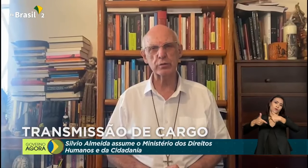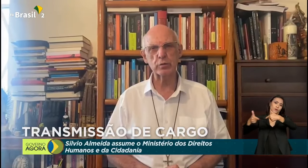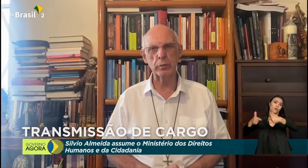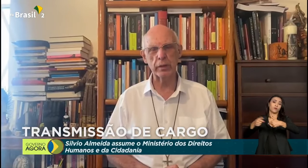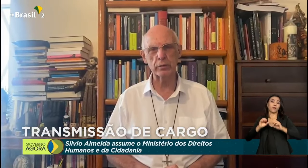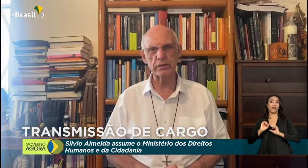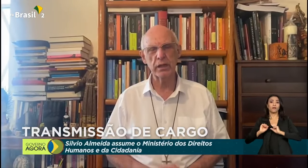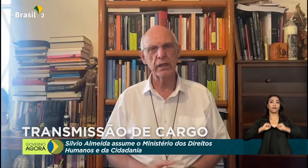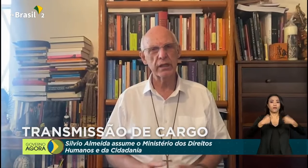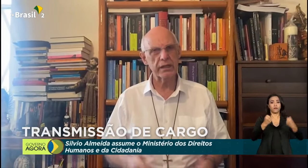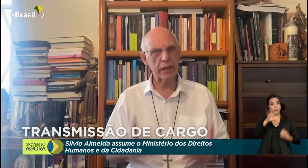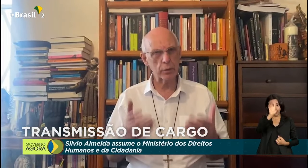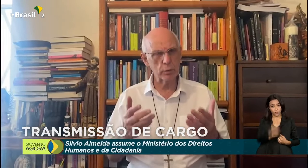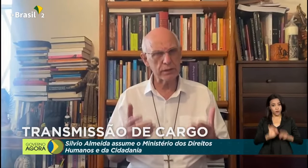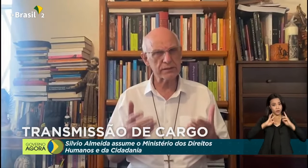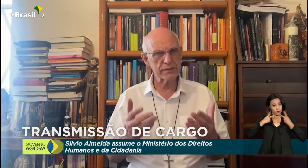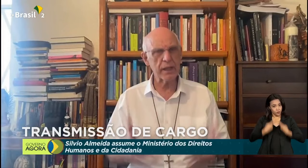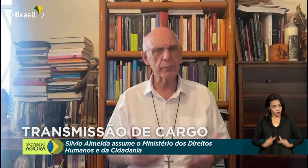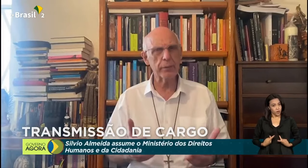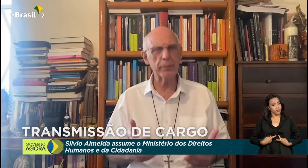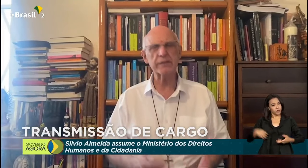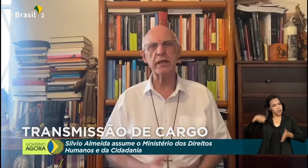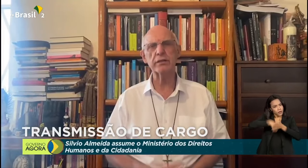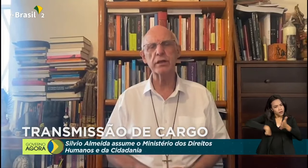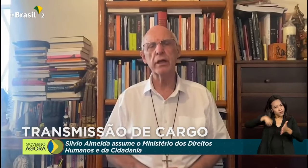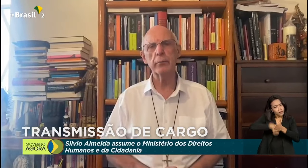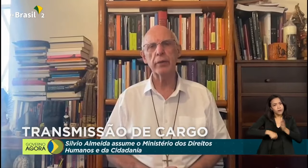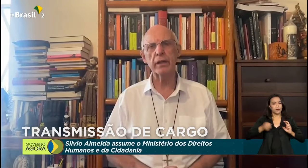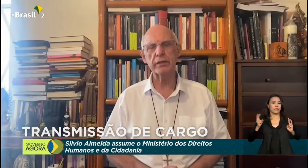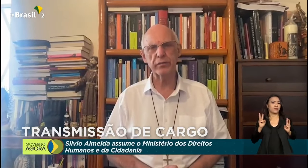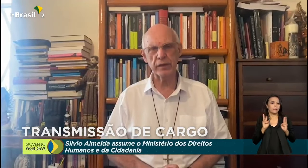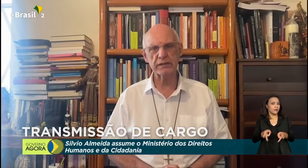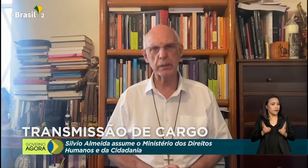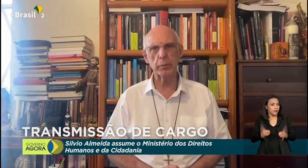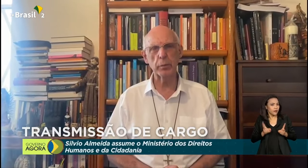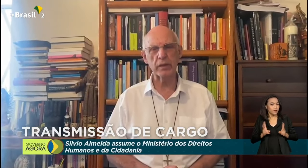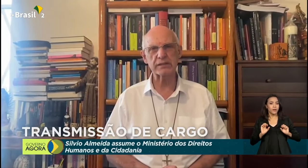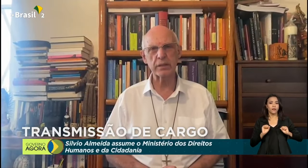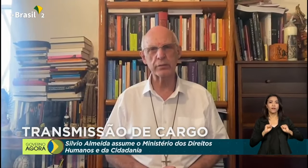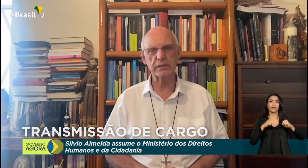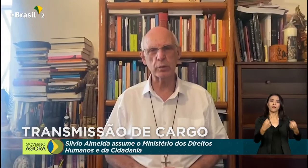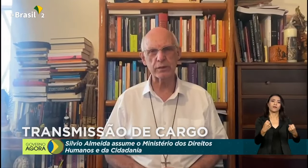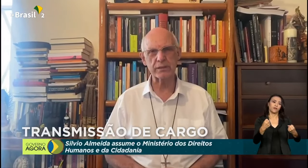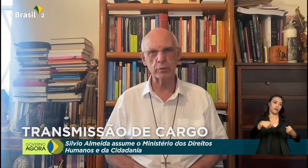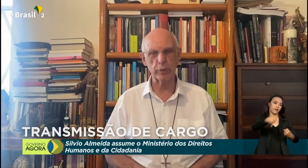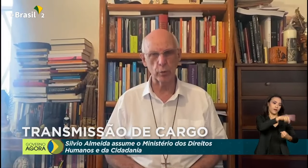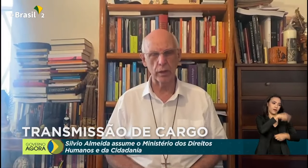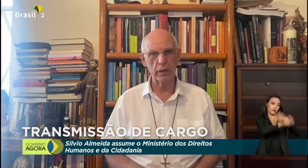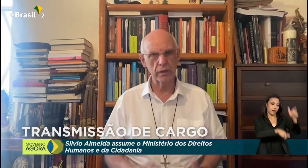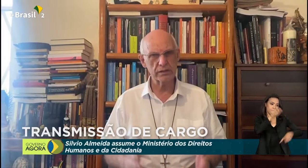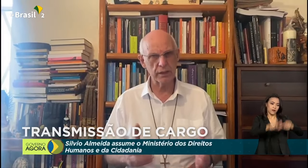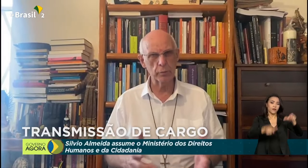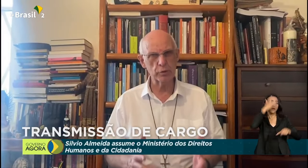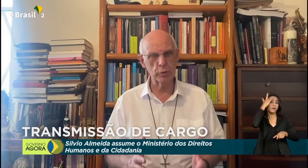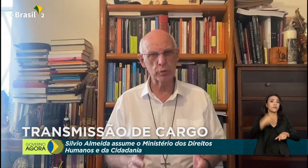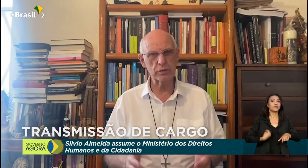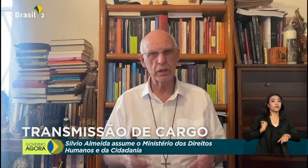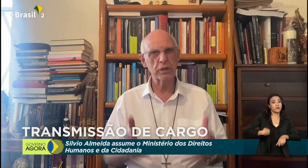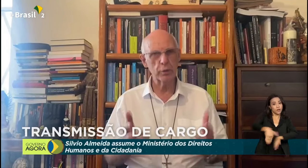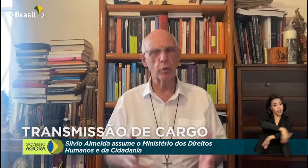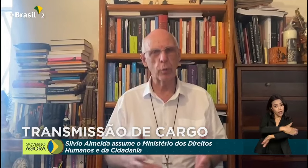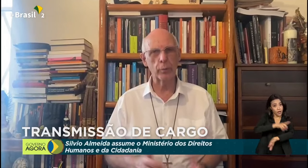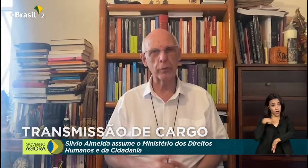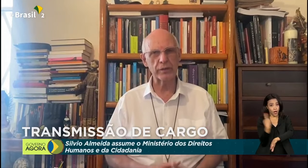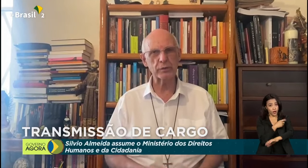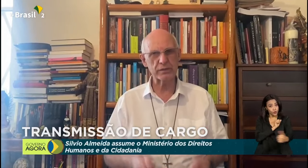dos direitos humanos e na luta sempre presente pela defesa da população em situação de rua estamos juntos